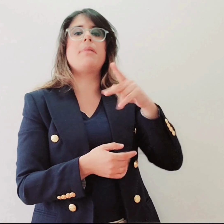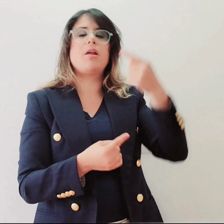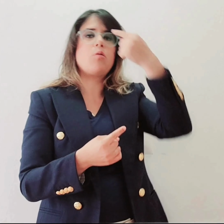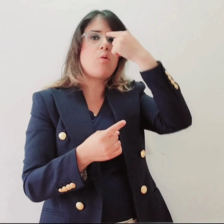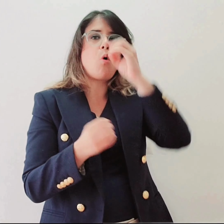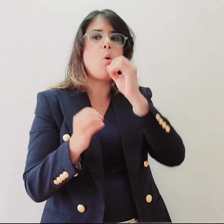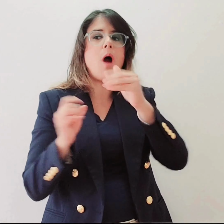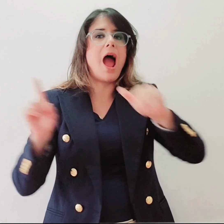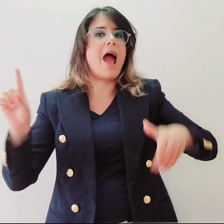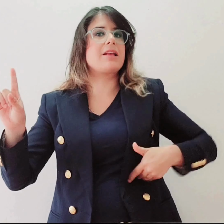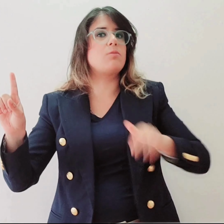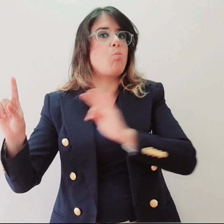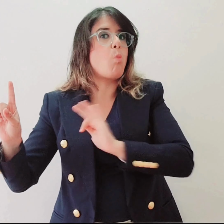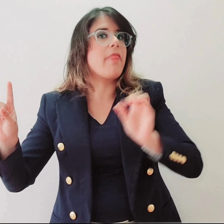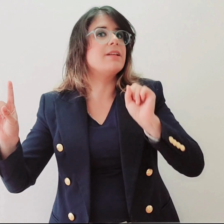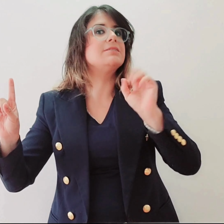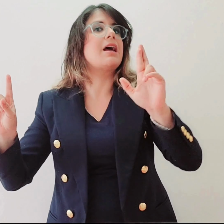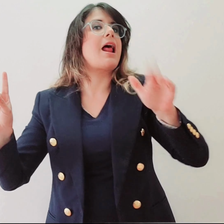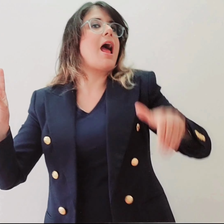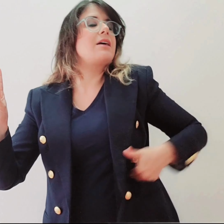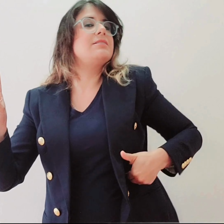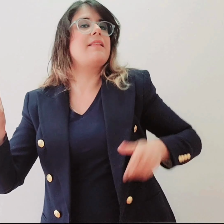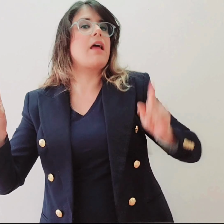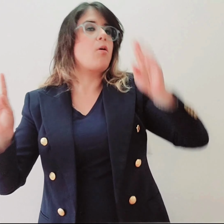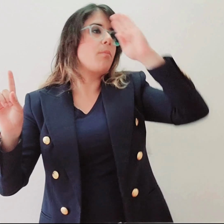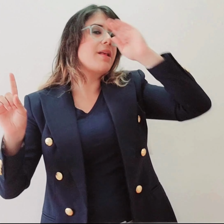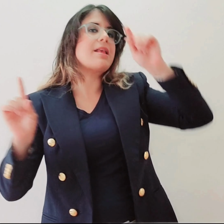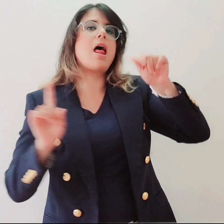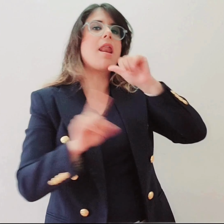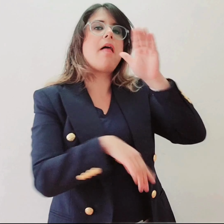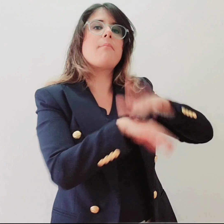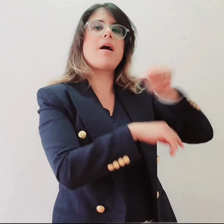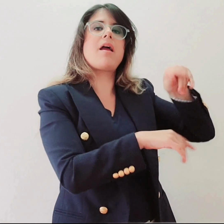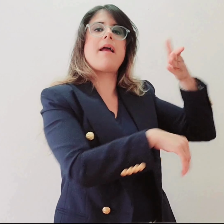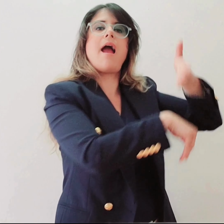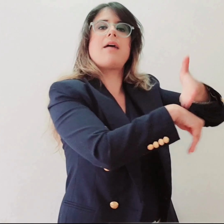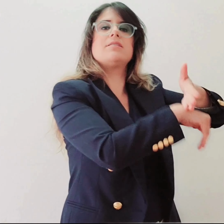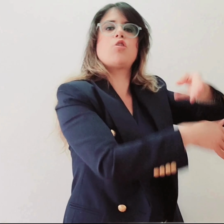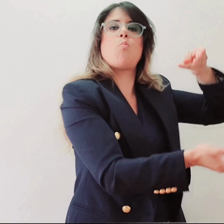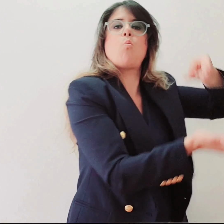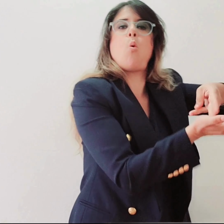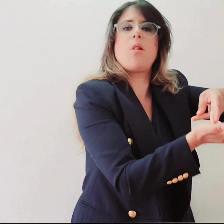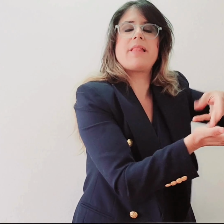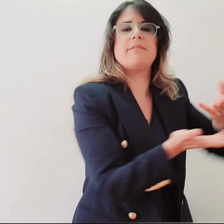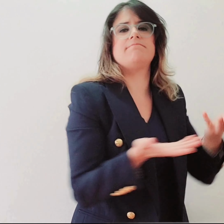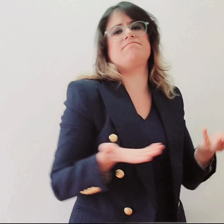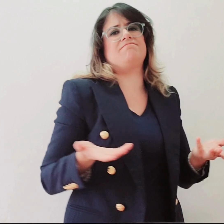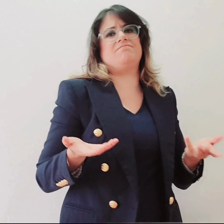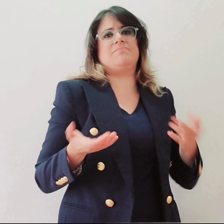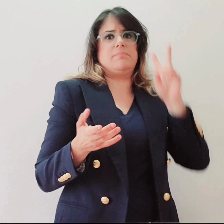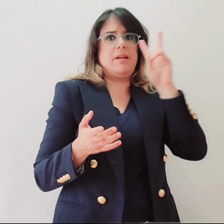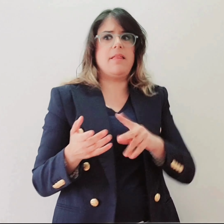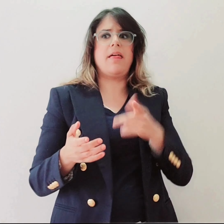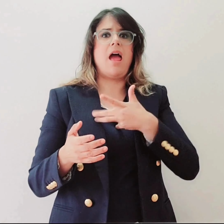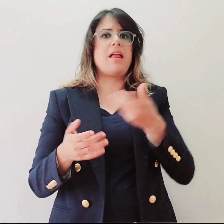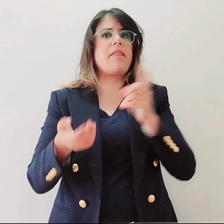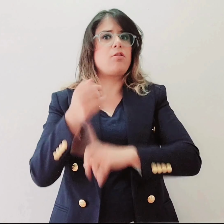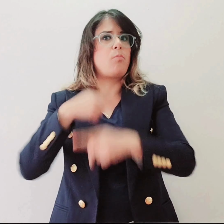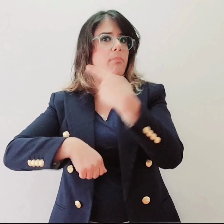evitar un accidente. Y cuando nosotros realmente queremos la conciencia del proceso, vamos a tardar un poco más. Y esa parte es súper importante. Los